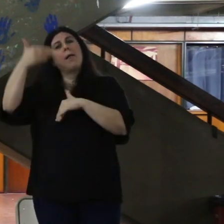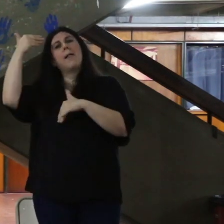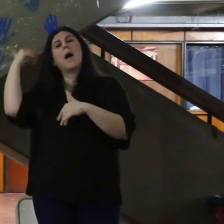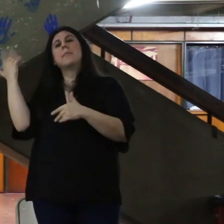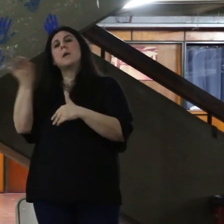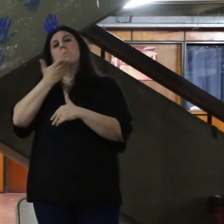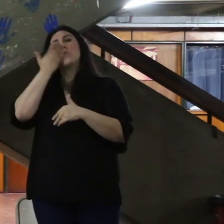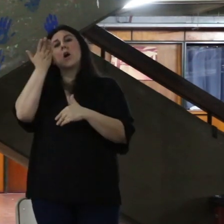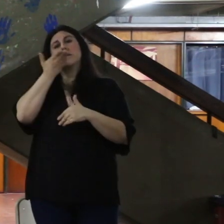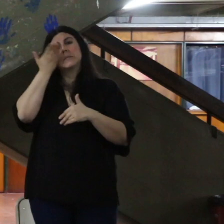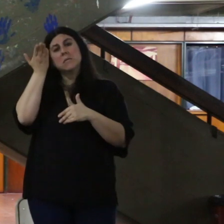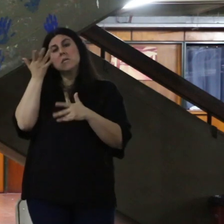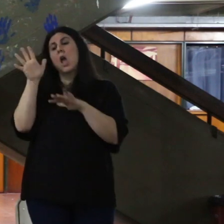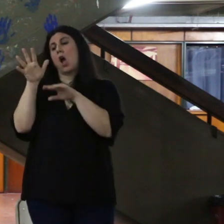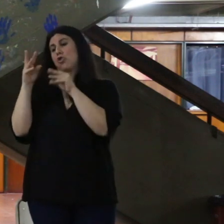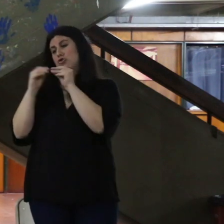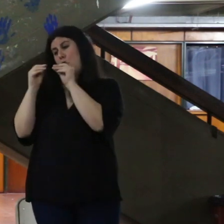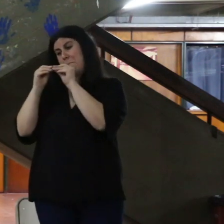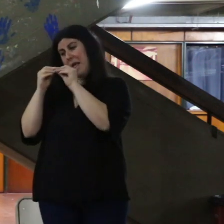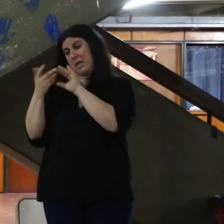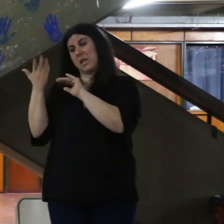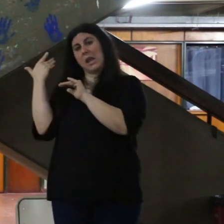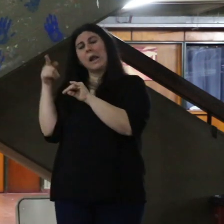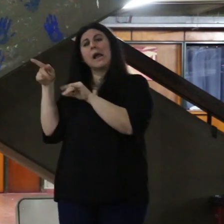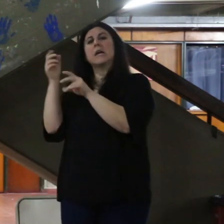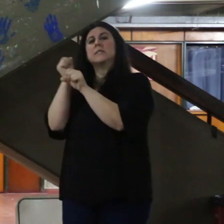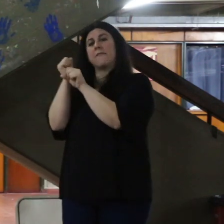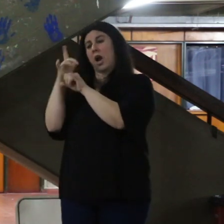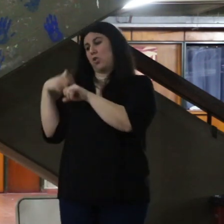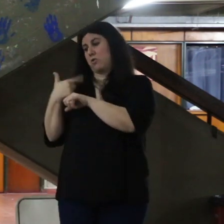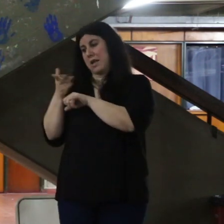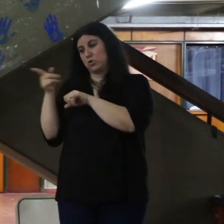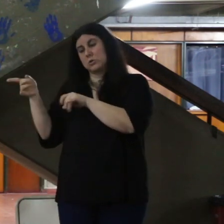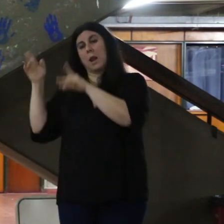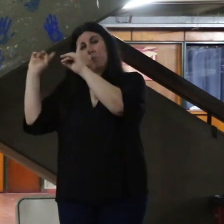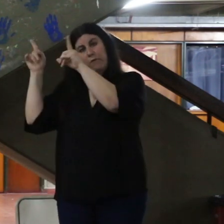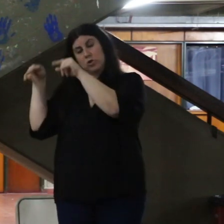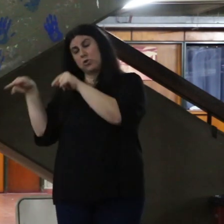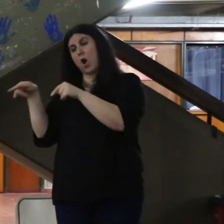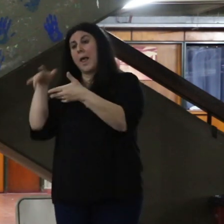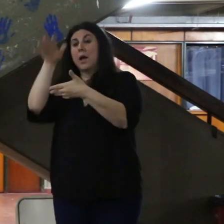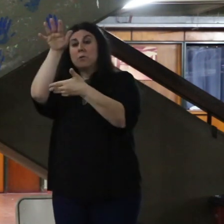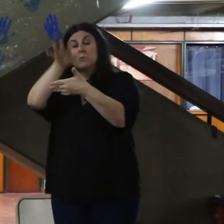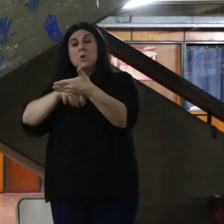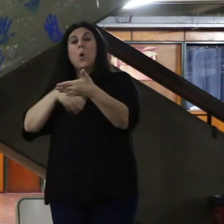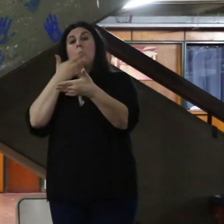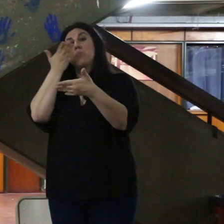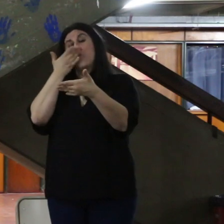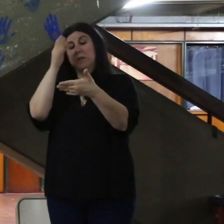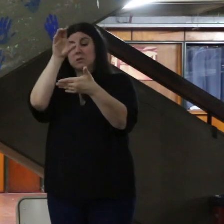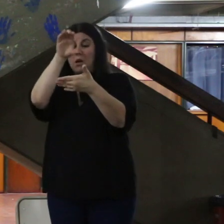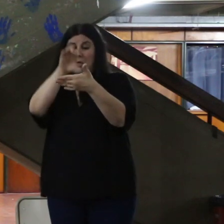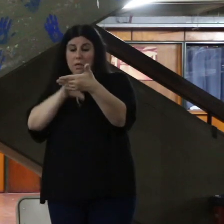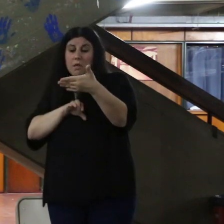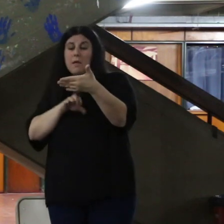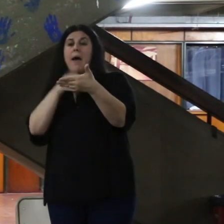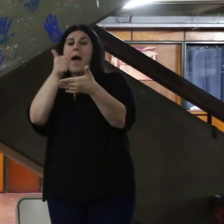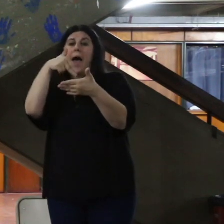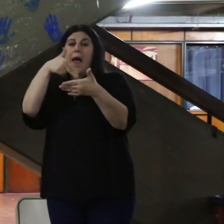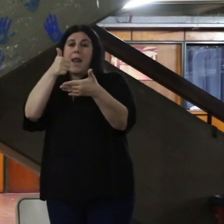una compañera, trabajadora social, docente, y en esa poesía ella, Ana